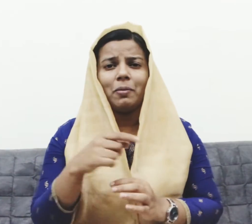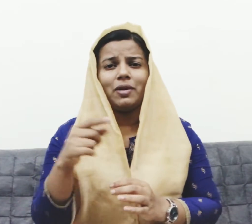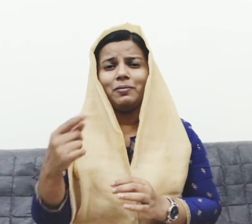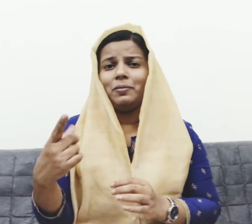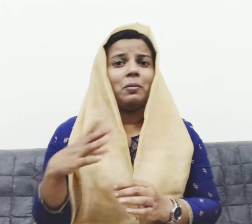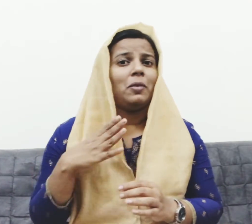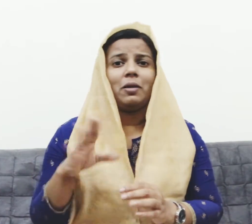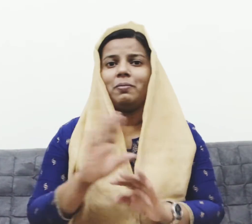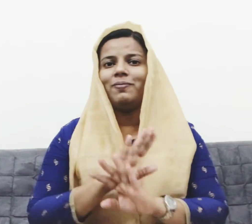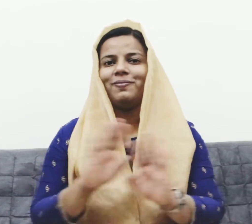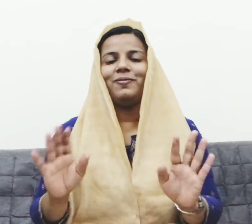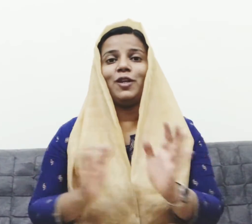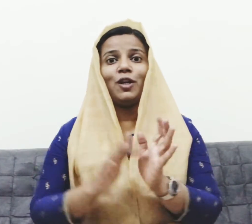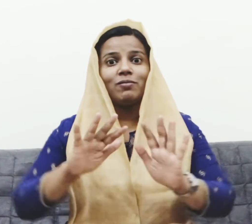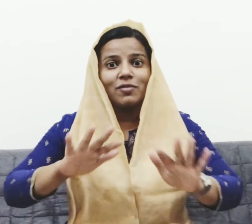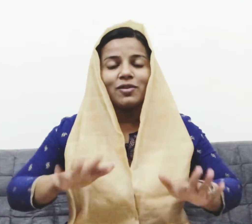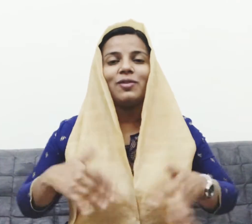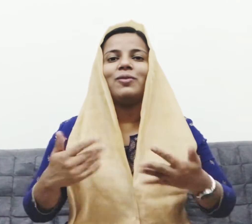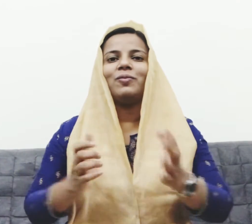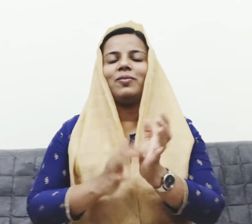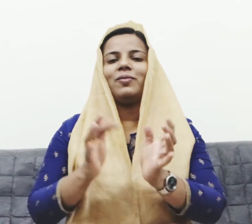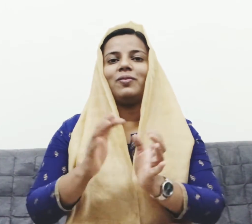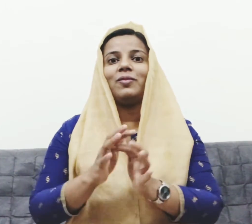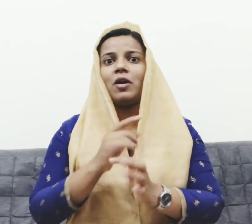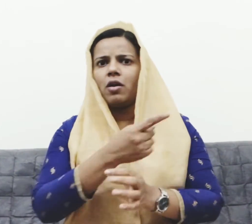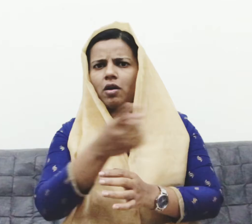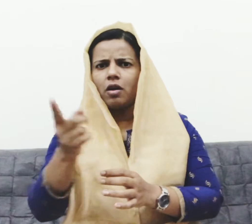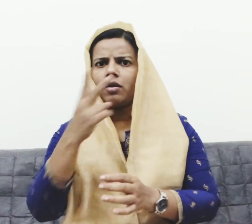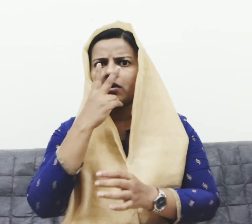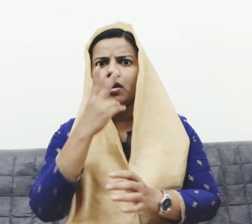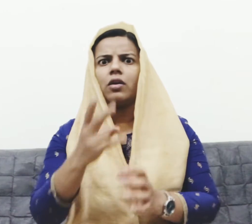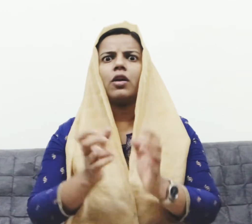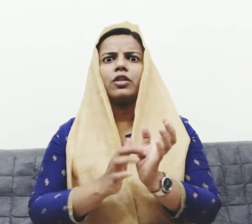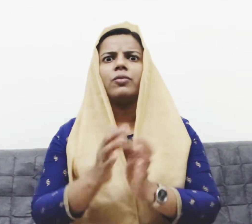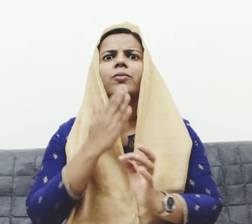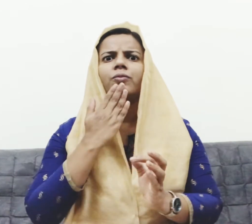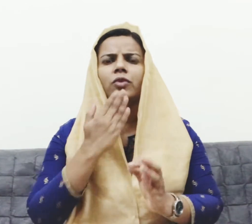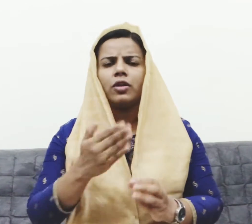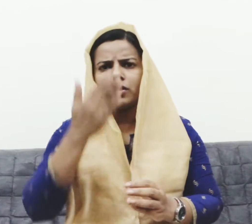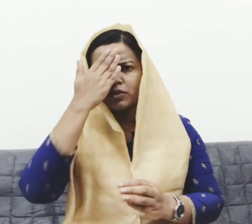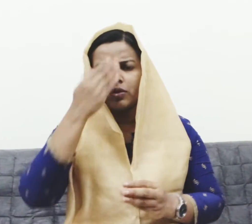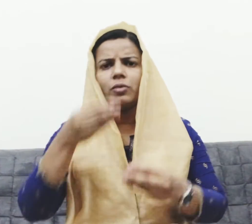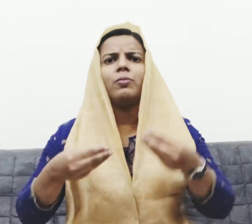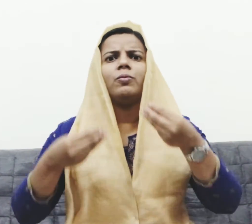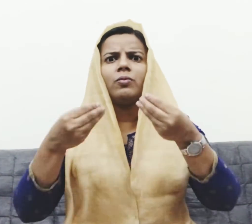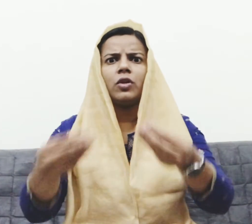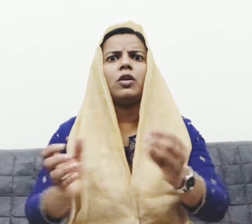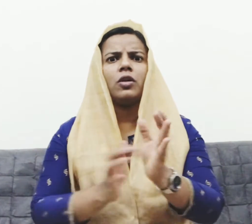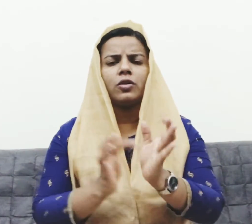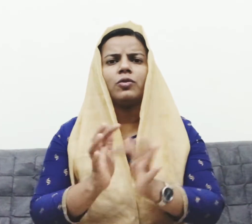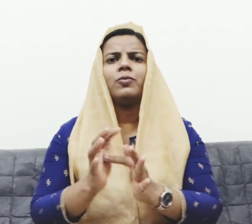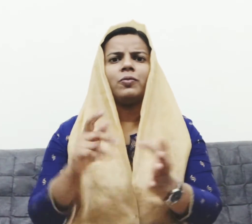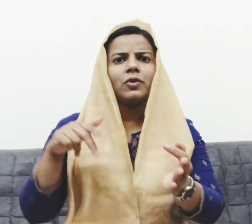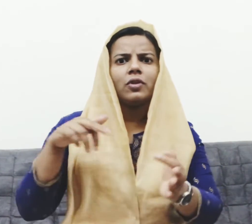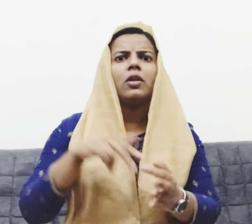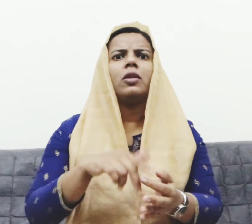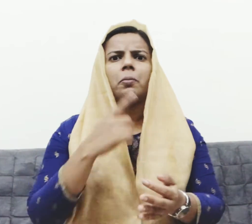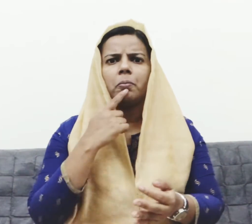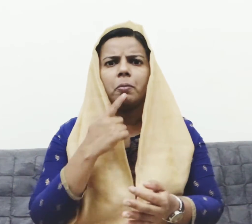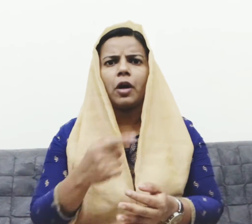കർത്താവിനെ ആരാധിക്കുമ്പോൾ മടിക്കരുത്, സന്തോഷത്തോടെ. ആമേൻ. സകലരും കാങ്ങ് കർത്താവിന് നന്ദി പറയാനും സ്തോത്രം പറയാനും എൻ്റെ കർത്താവായി എന്നെ നടത്തുന്ന